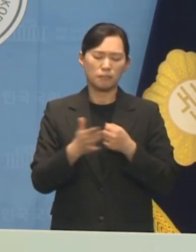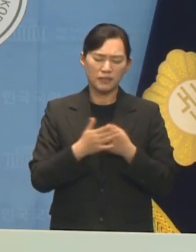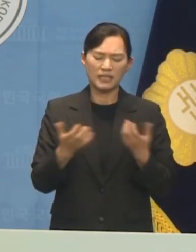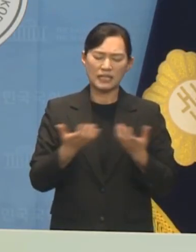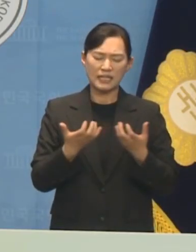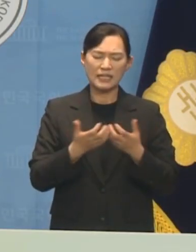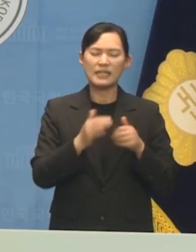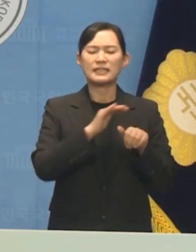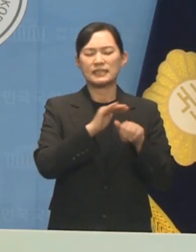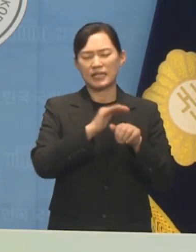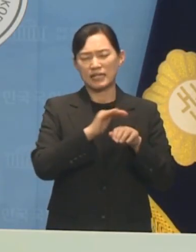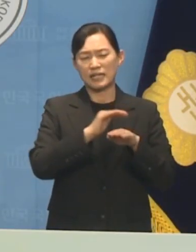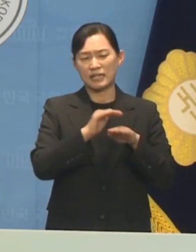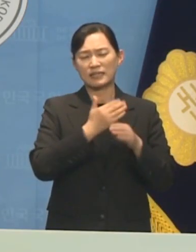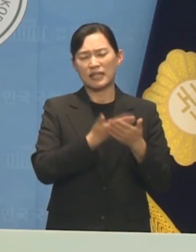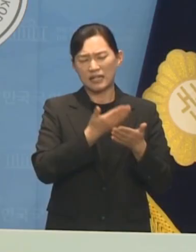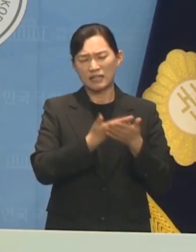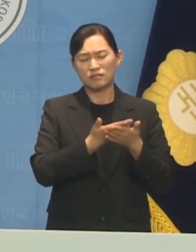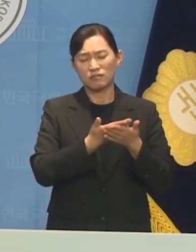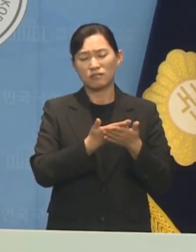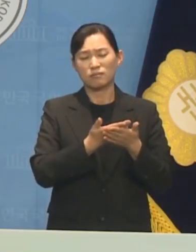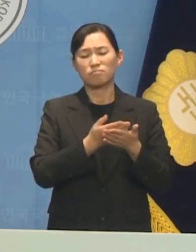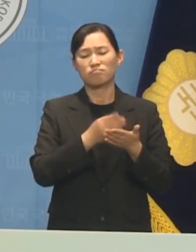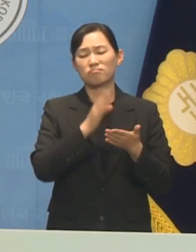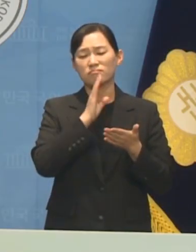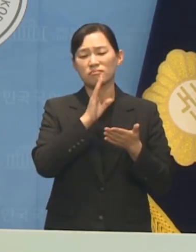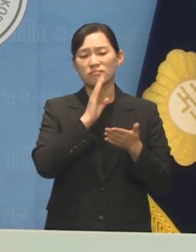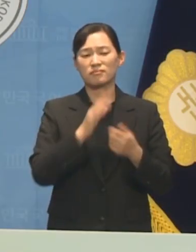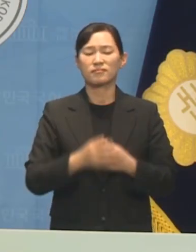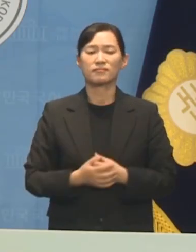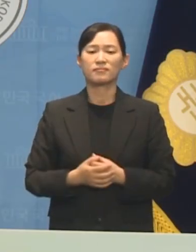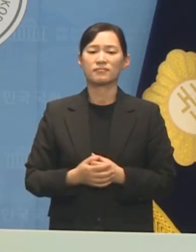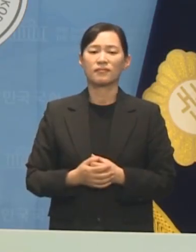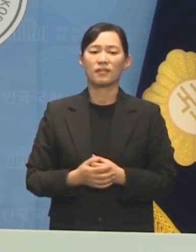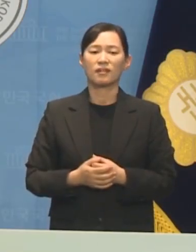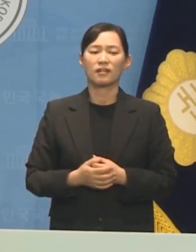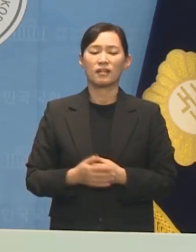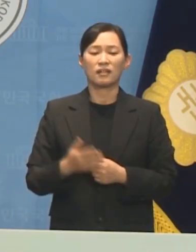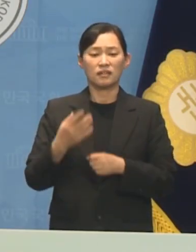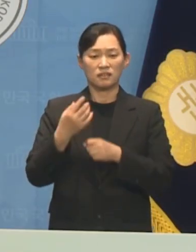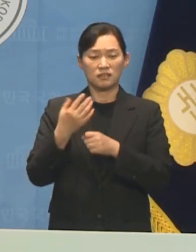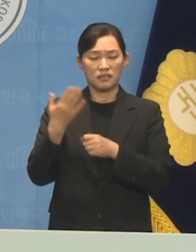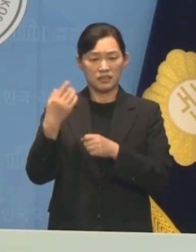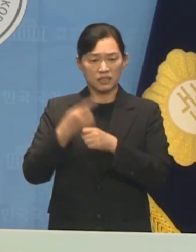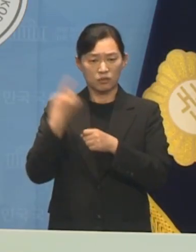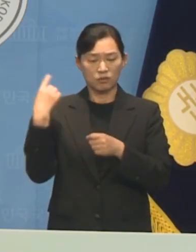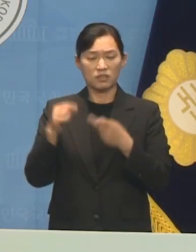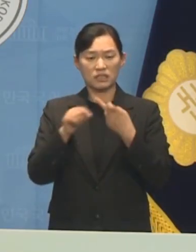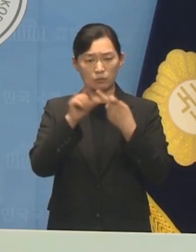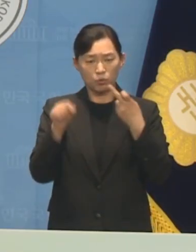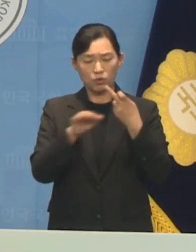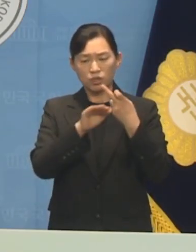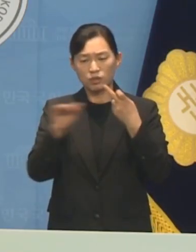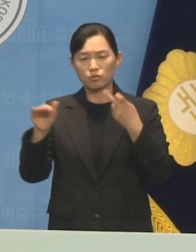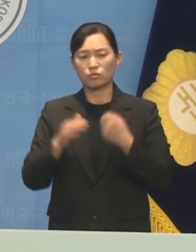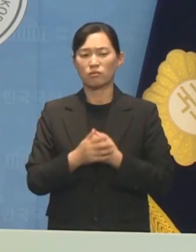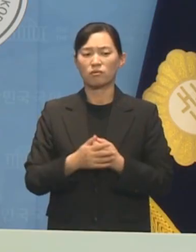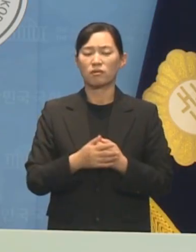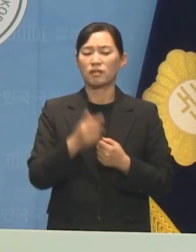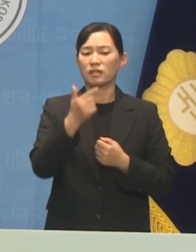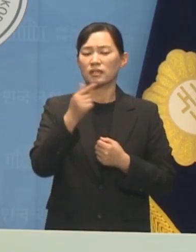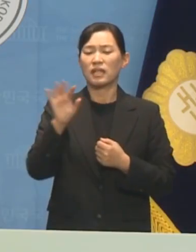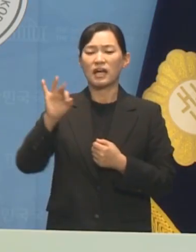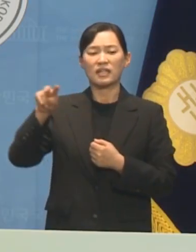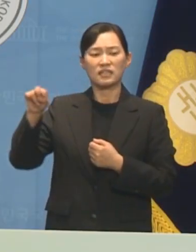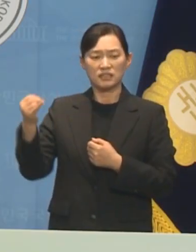차량을 지급하라고 하는 것이 당연한 요구인 것입니다. 지난해 12월 기준으로 해서 나이스